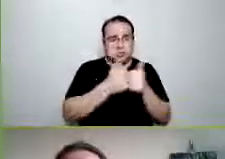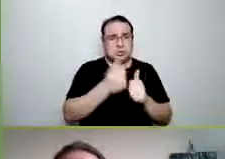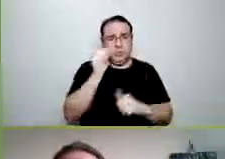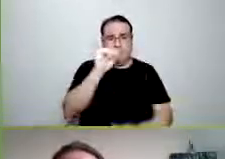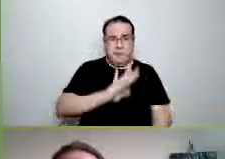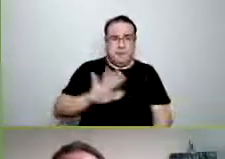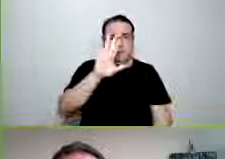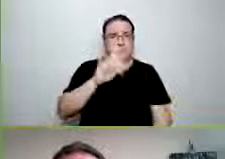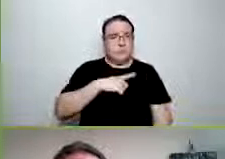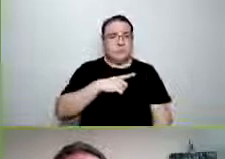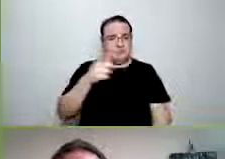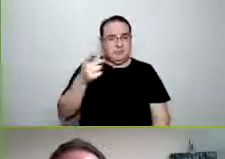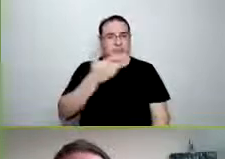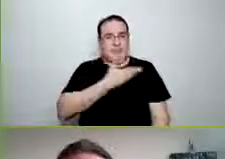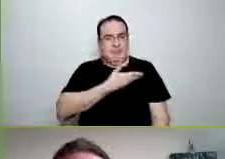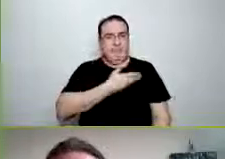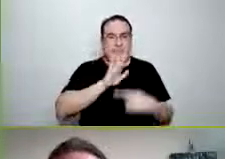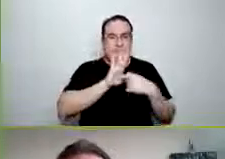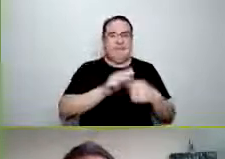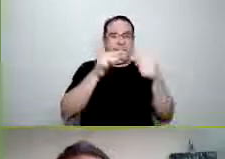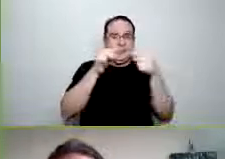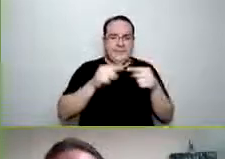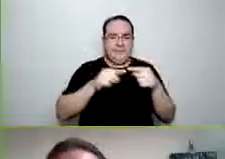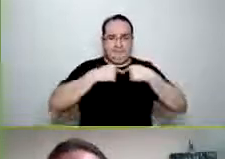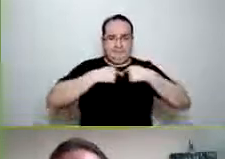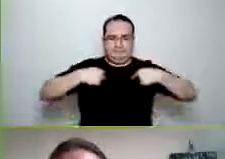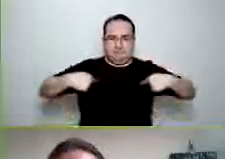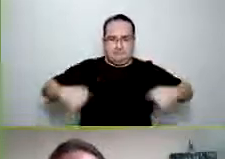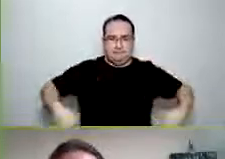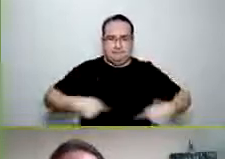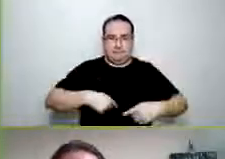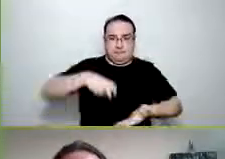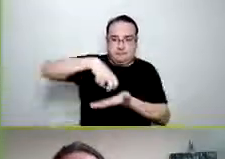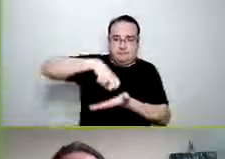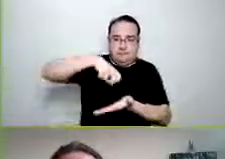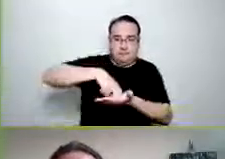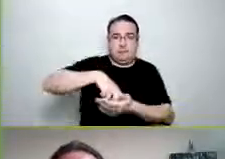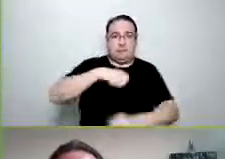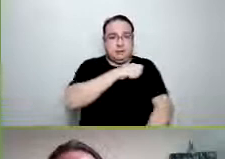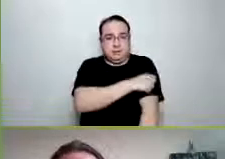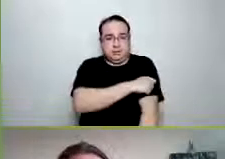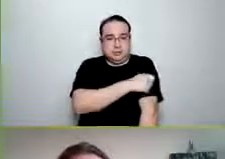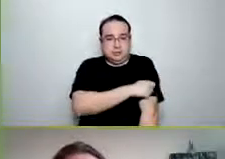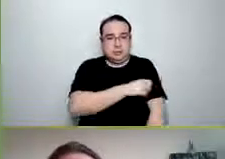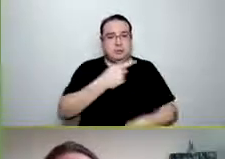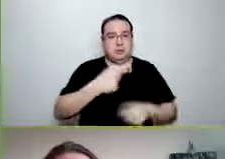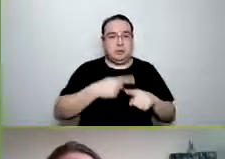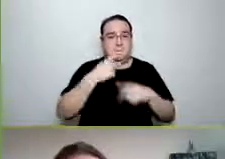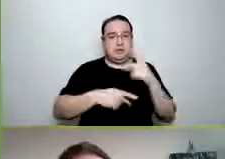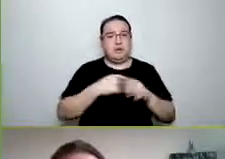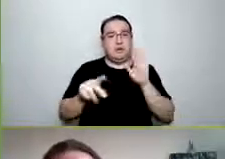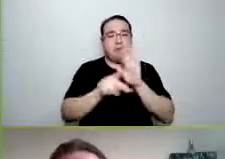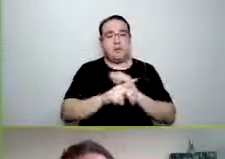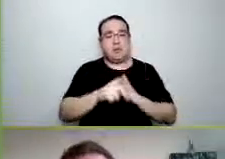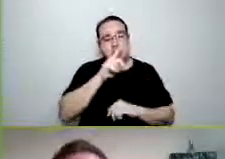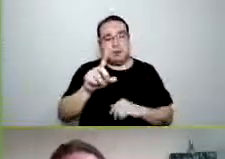imagem de um colega nosso que mostra um castigo de alunos na escola que, quando usavam a sua própria língua,